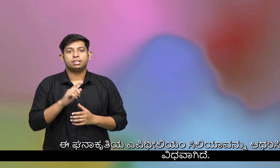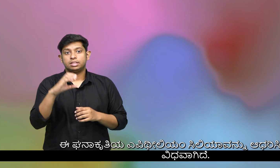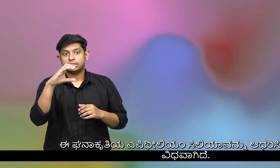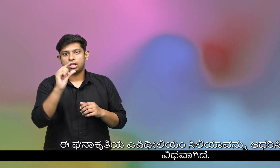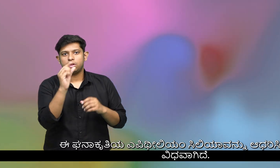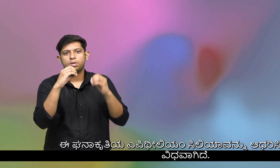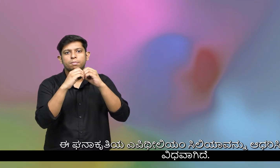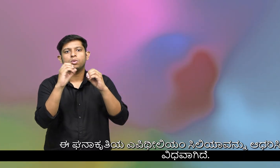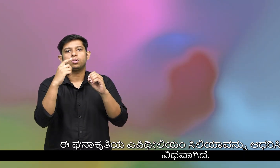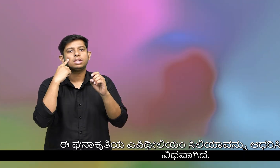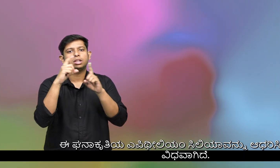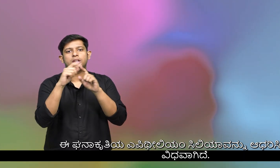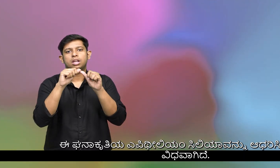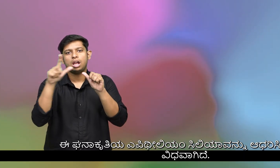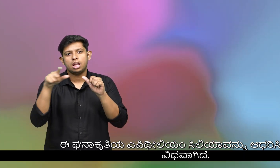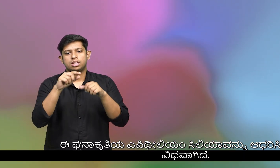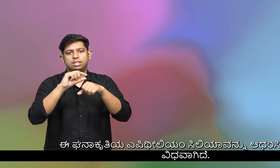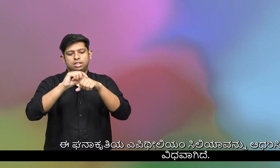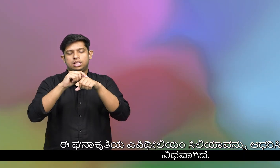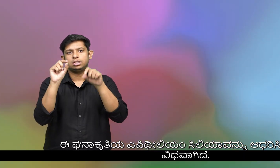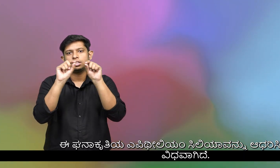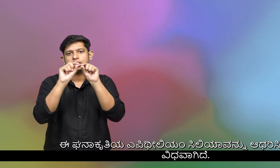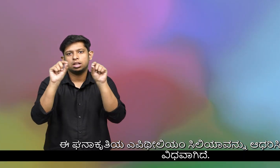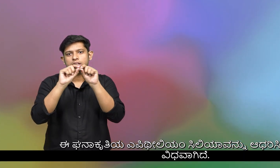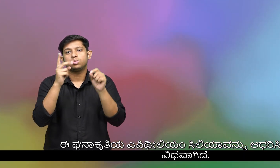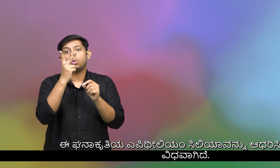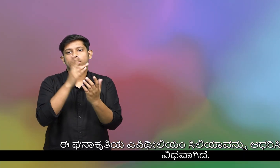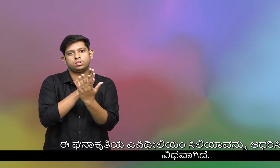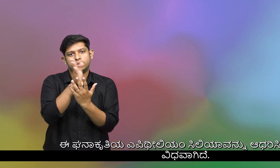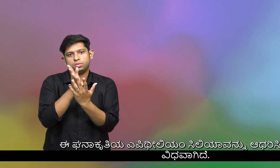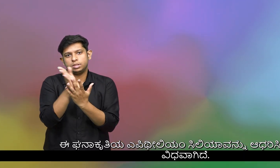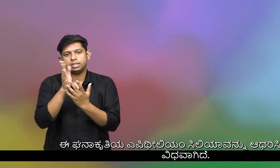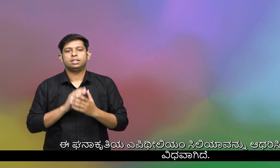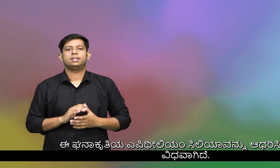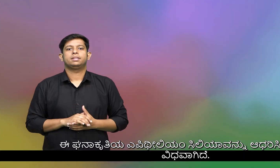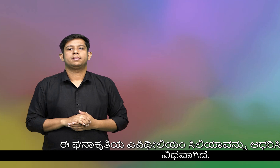ಈ ಘನಾಕೃತಿಯ ಎಪಿಥೀಲಿಯಂ ಸೆಲಿಯಾವನ್ನು ಆಧರಿಸಿ ಎರಡು ವಿಧವಾಗಿದೆ.